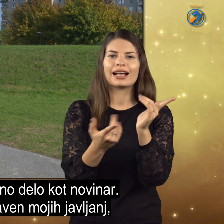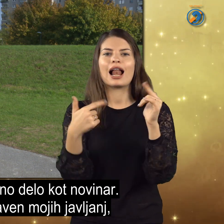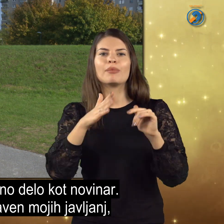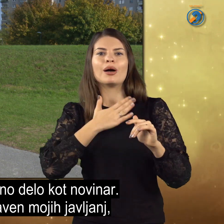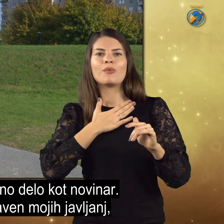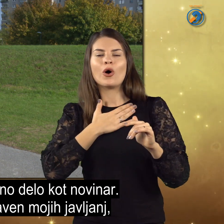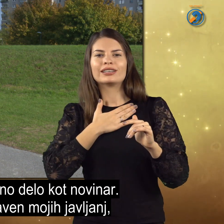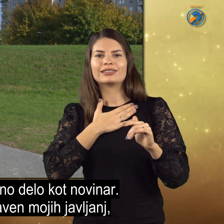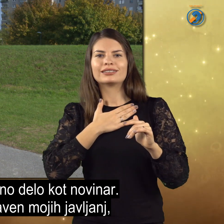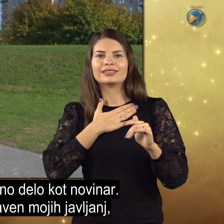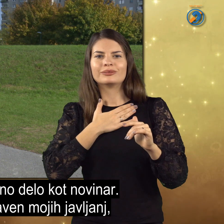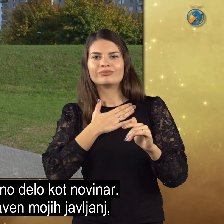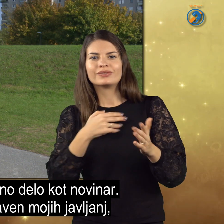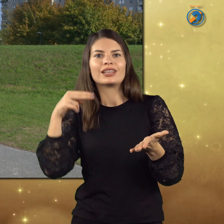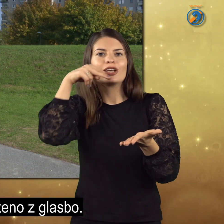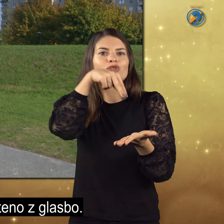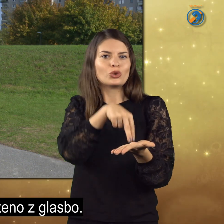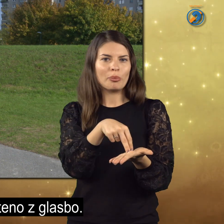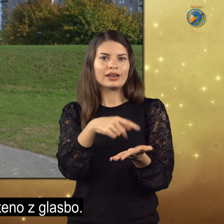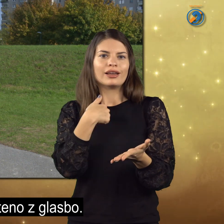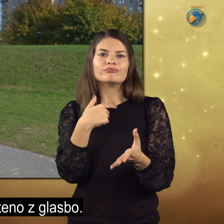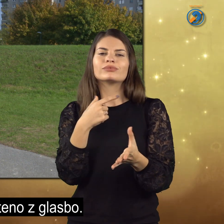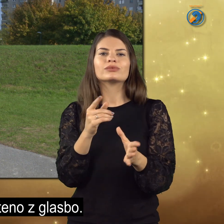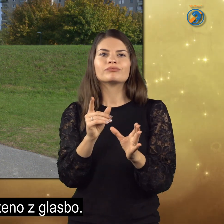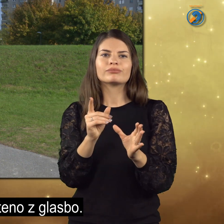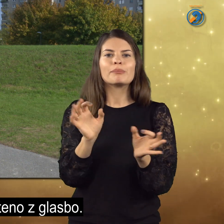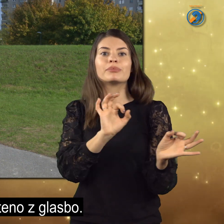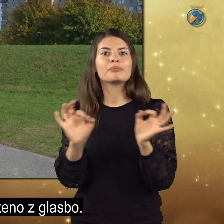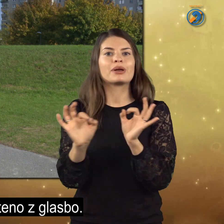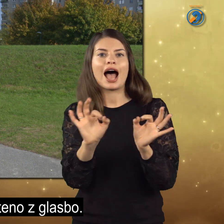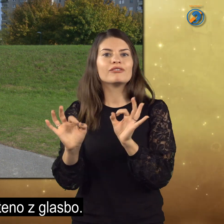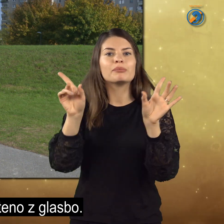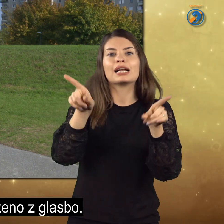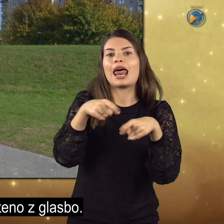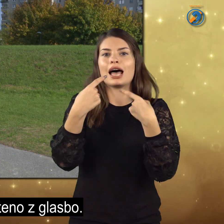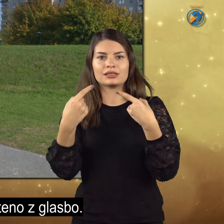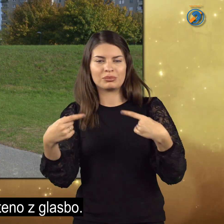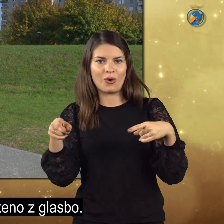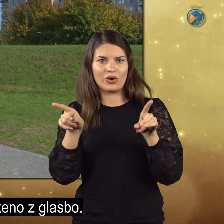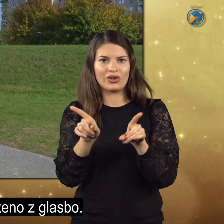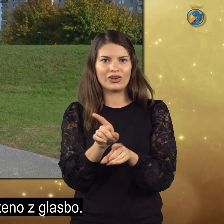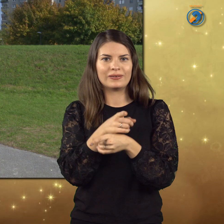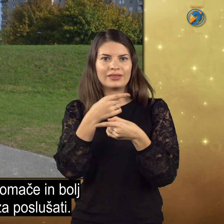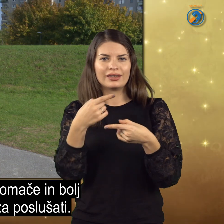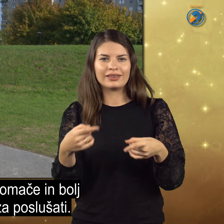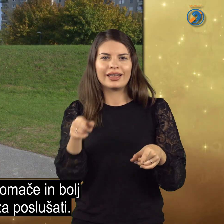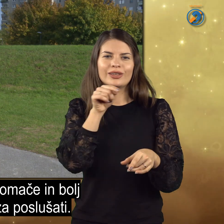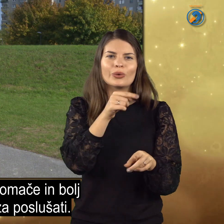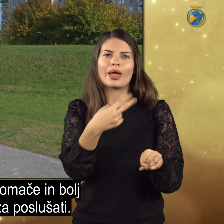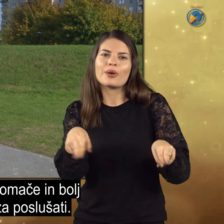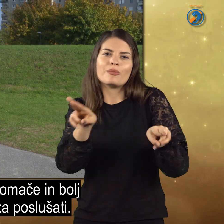člankov oziroma zraven mojih javljanj je to nekako zapleteno skozi pesem v glasbo in je